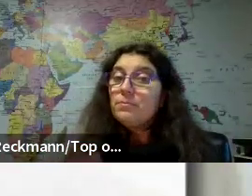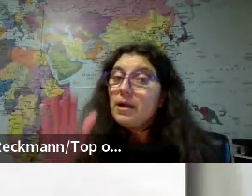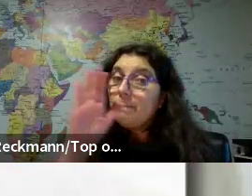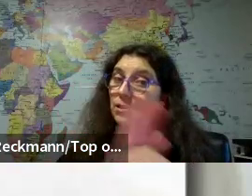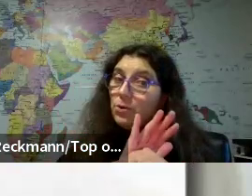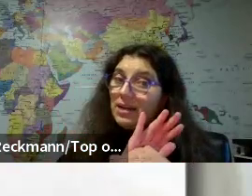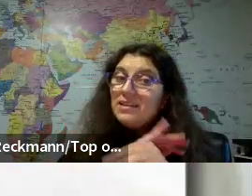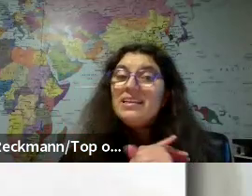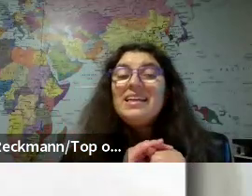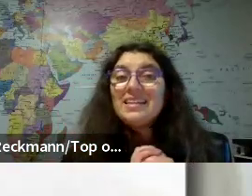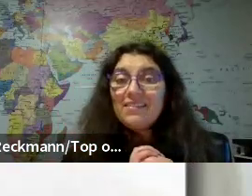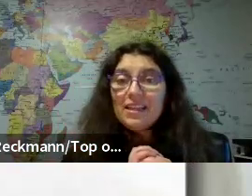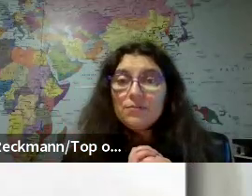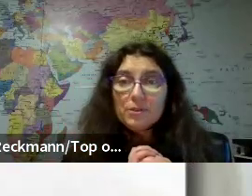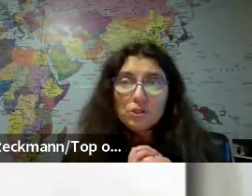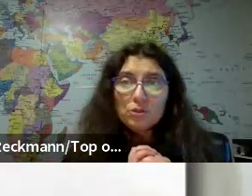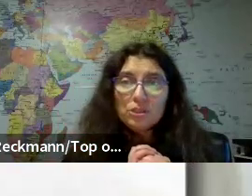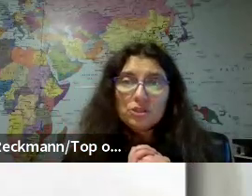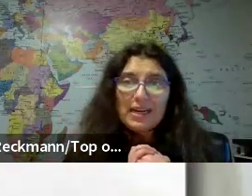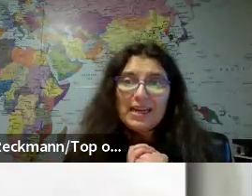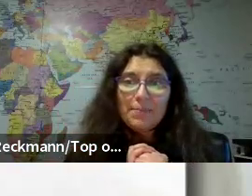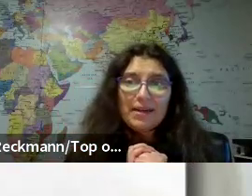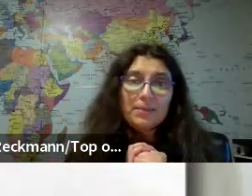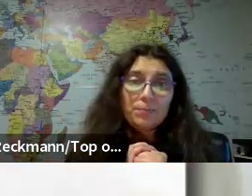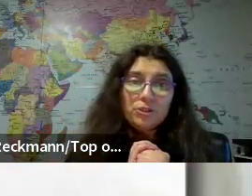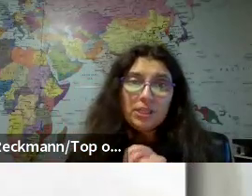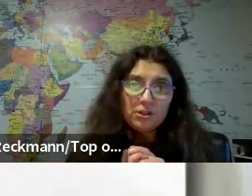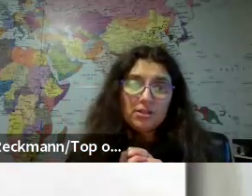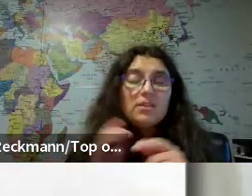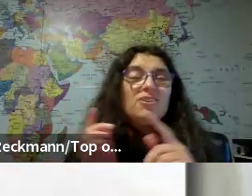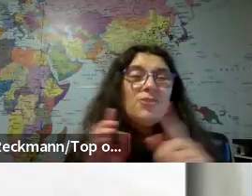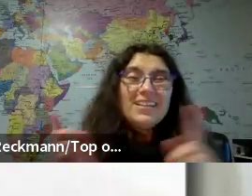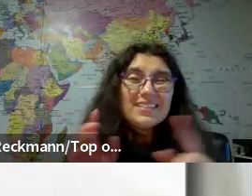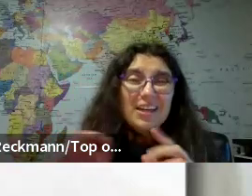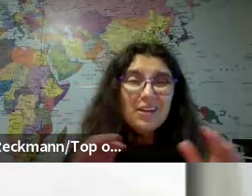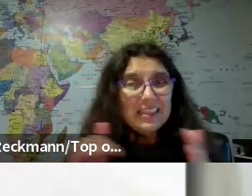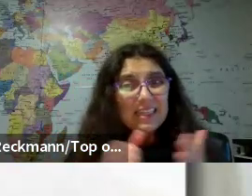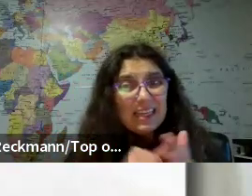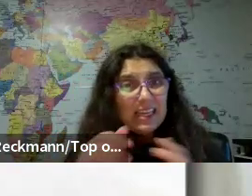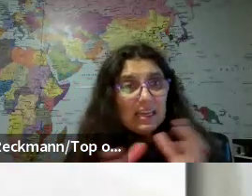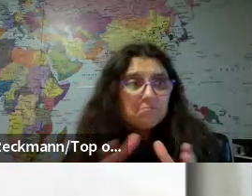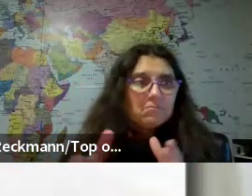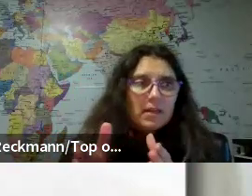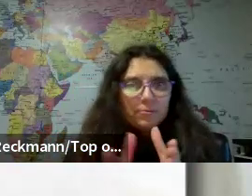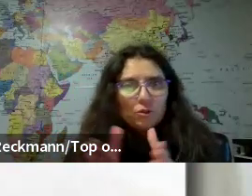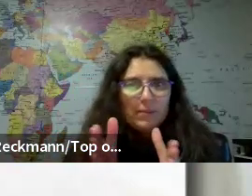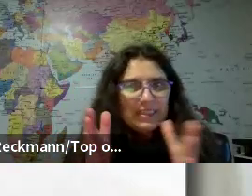de forma manual la tabla de información nutricional en la parte posterior. No es necesario que la etiqueta quede